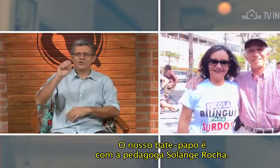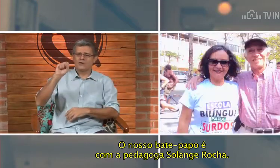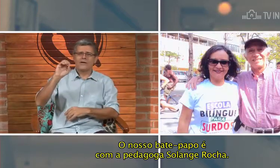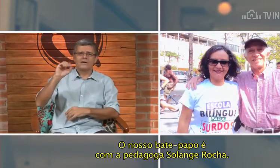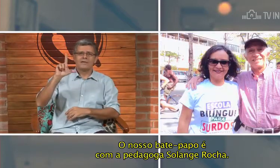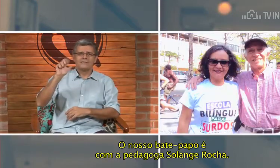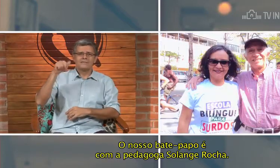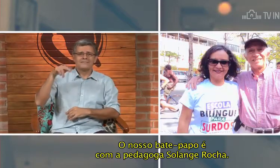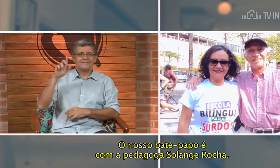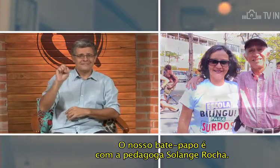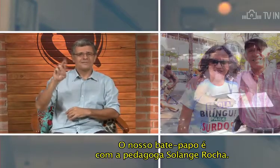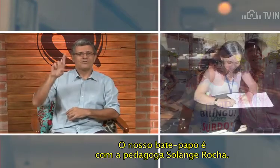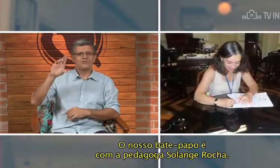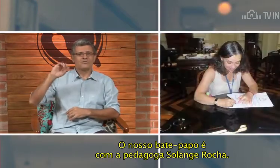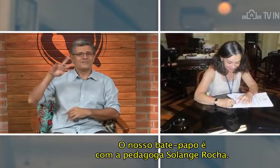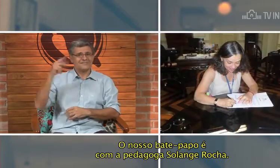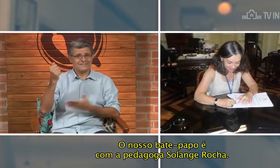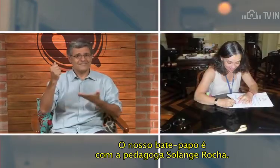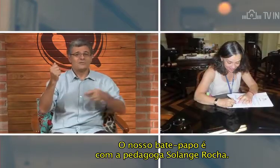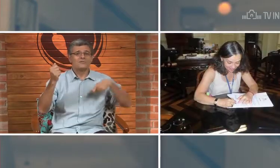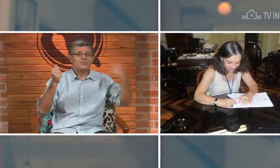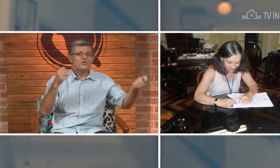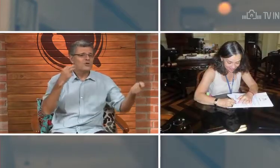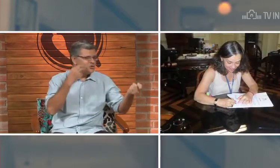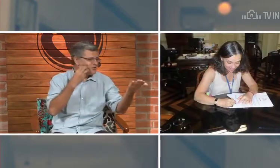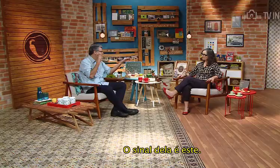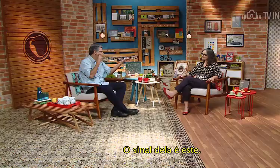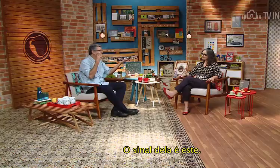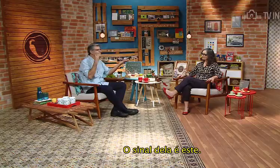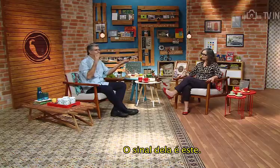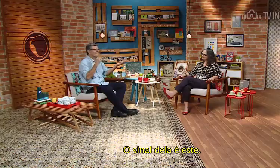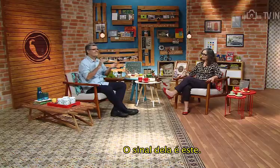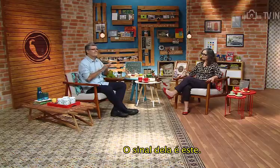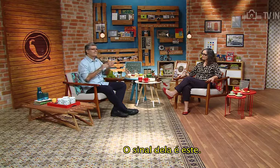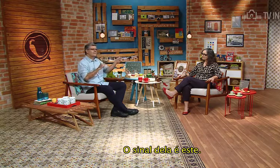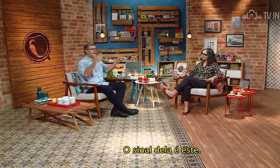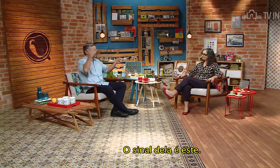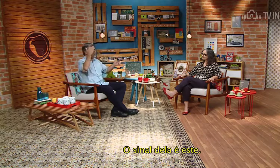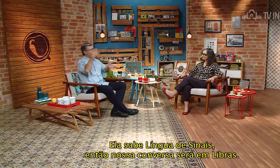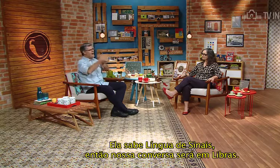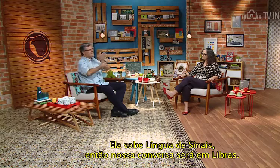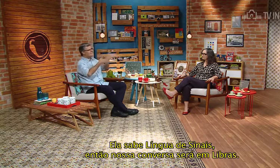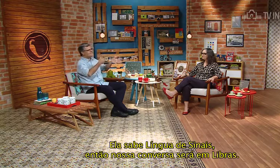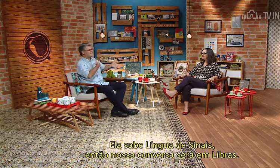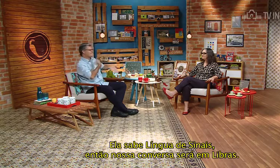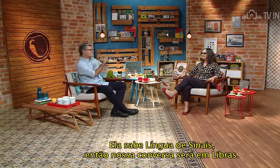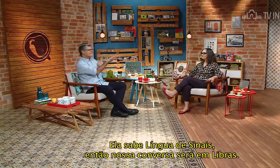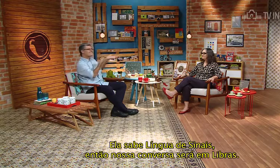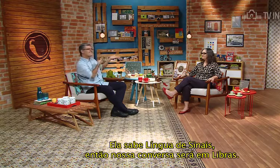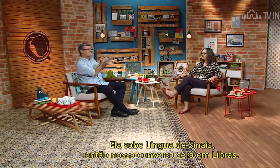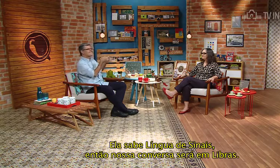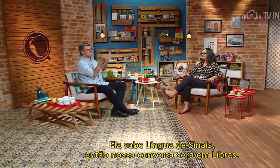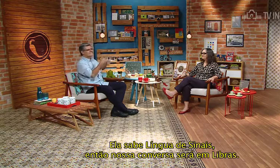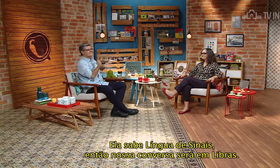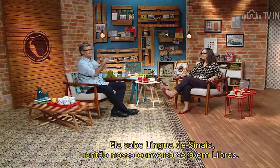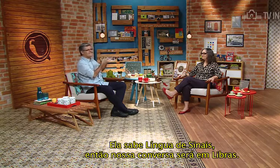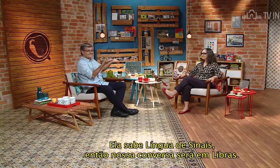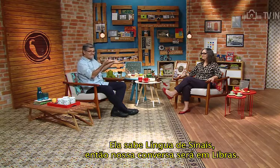Solange Rocha. O sinal dela é este. Ela sabe língua de sinais, então